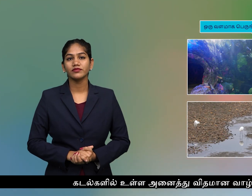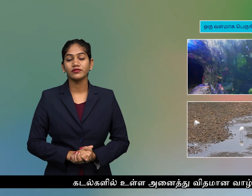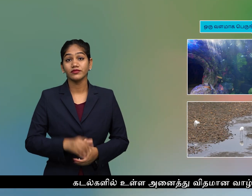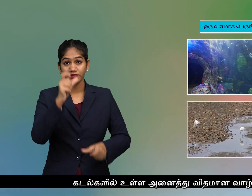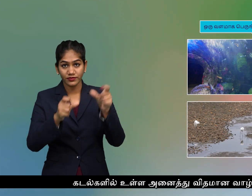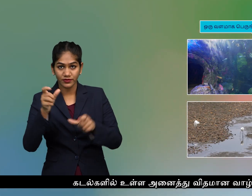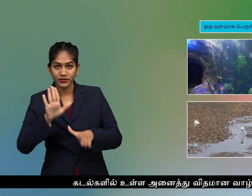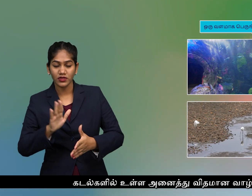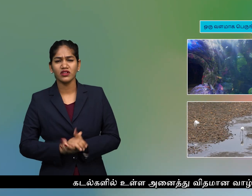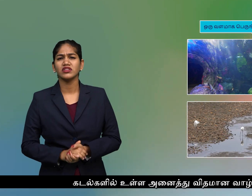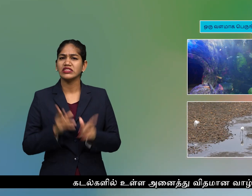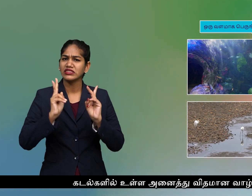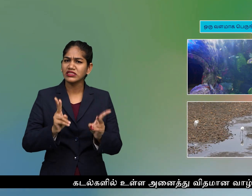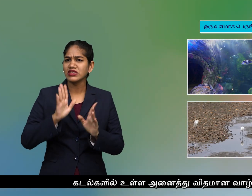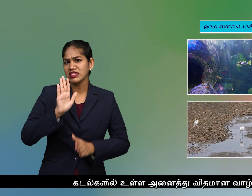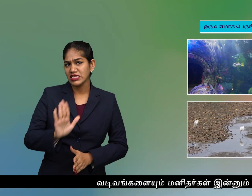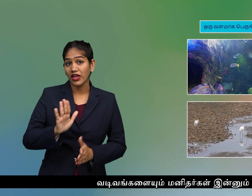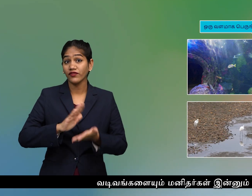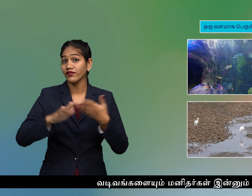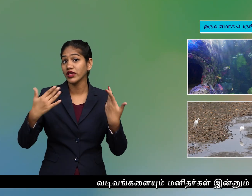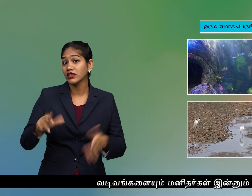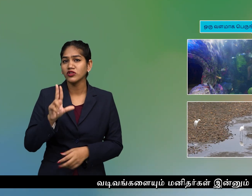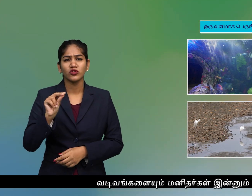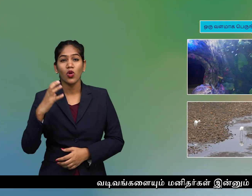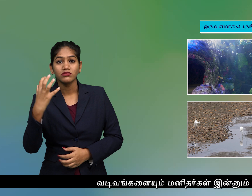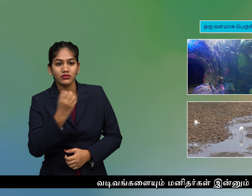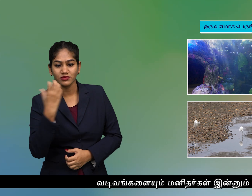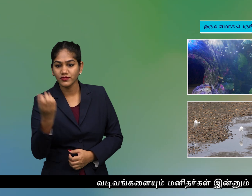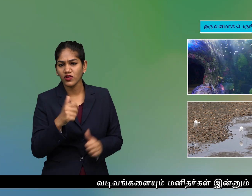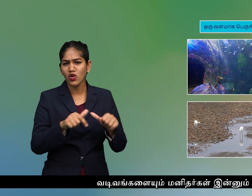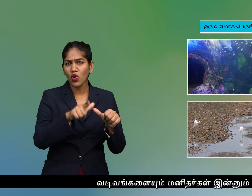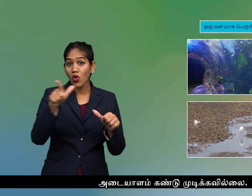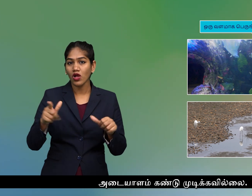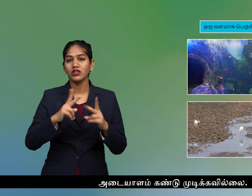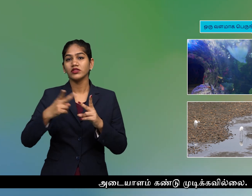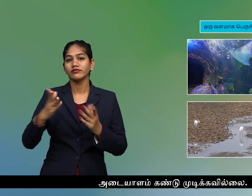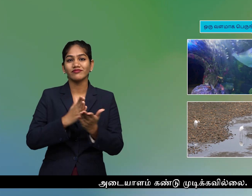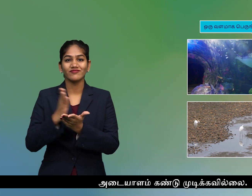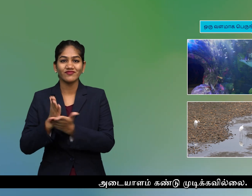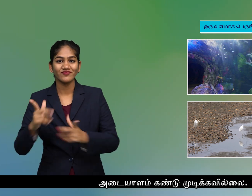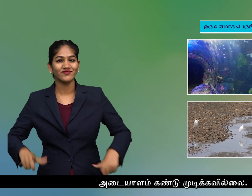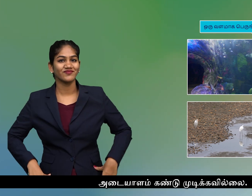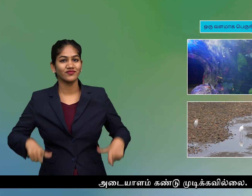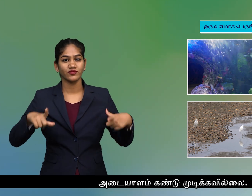கடல்களில் உள்ள அனைத்து விதமான வாழ்க்கை வடிவங்களையும் மனிதர்கள் இன்னும் அடையாளம் கண்டுபிடிக்கவில்லை.